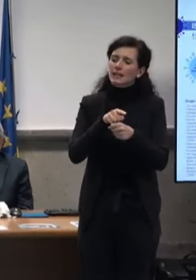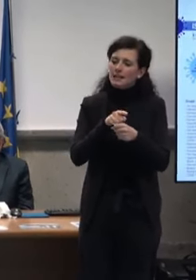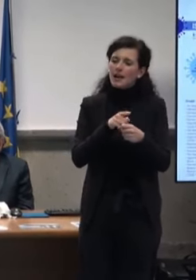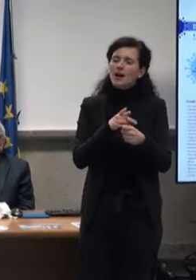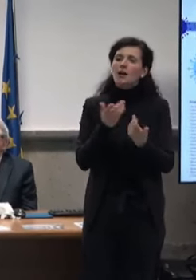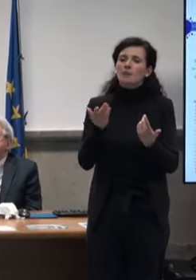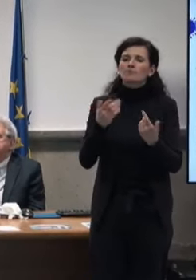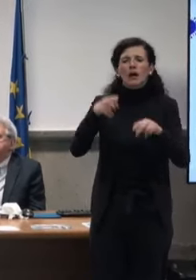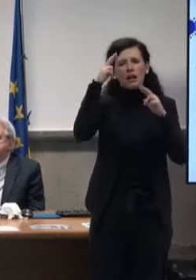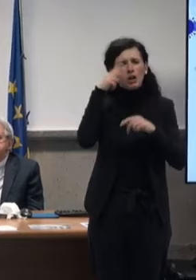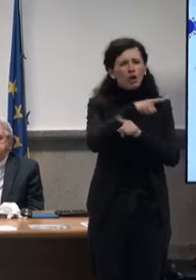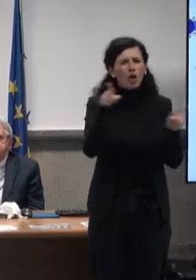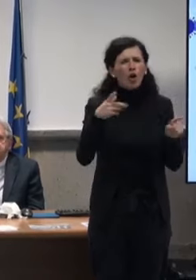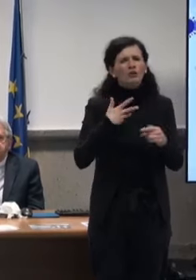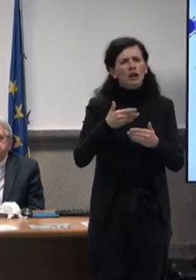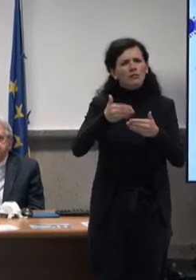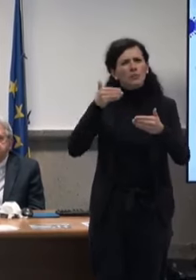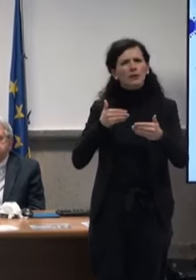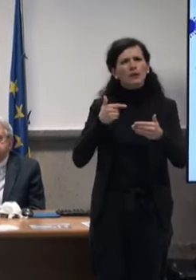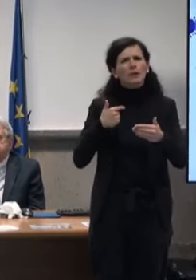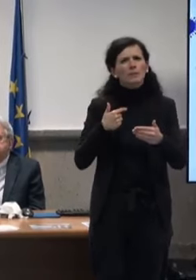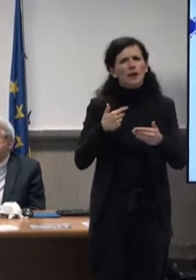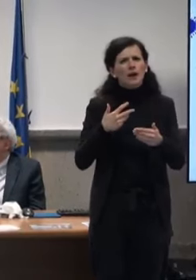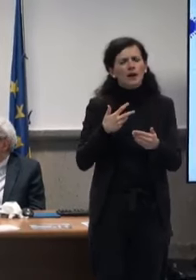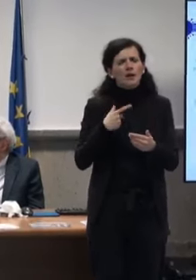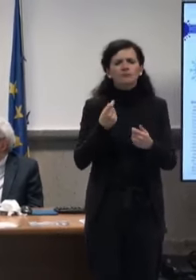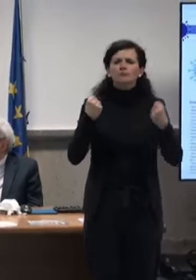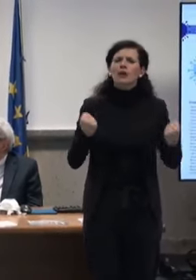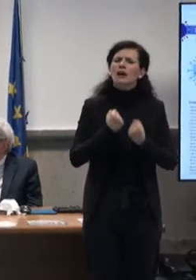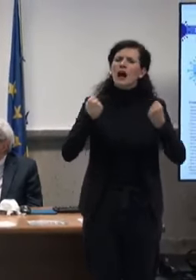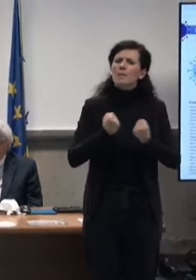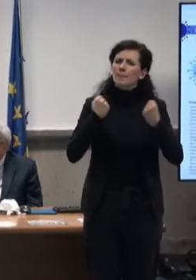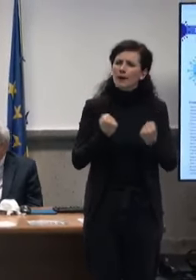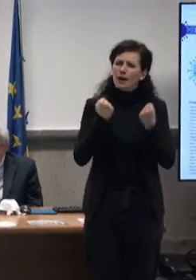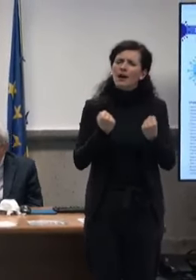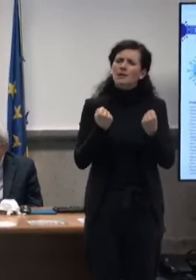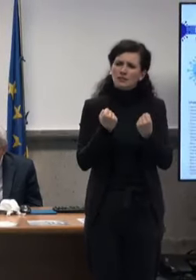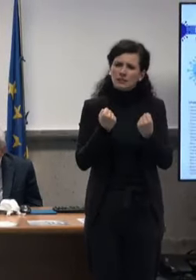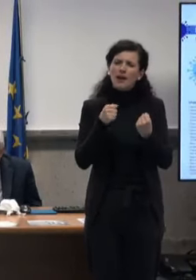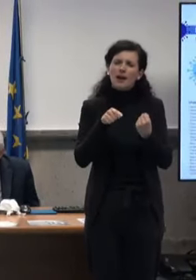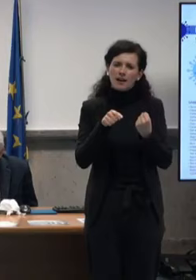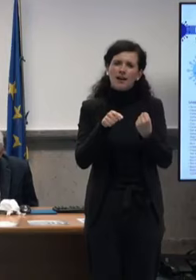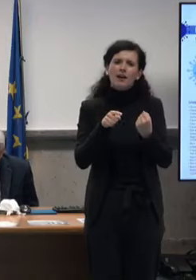campagna un paio d'anni fa prima che venisse in qualche modo sotterrata da questa da questa emergenza massiccia